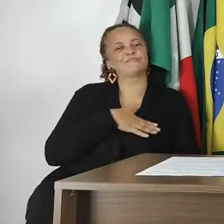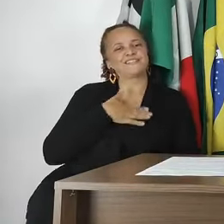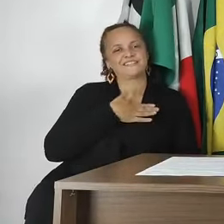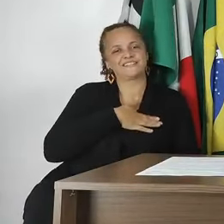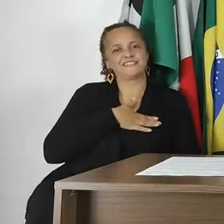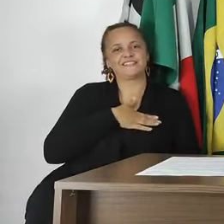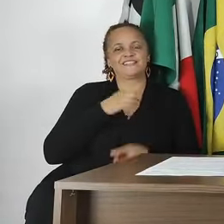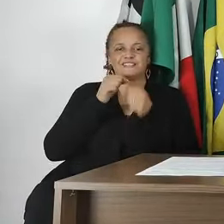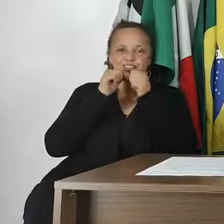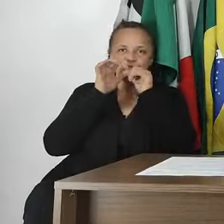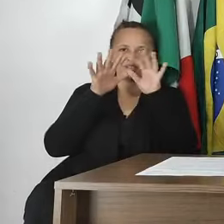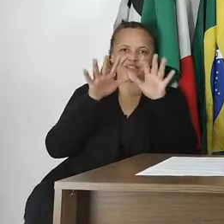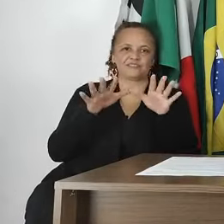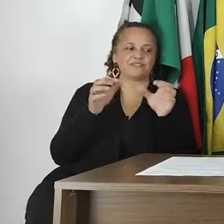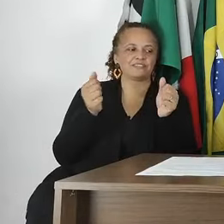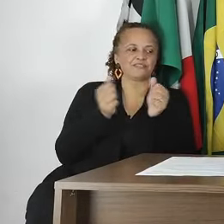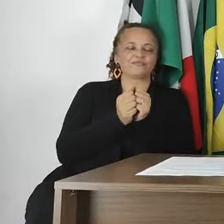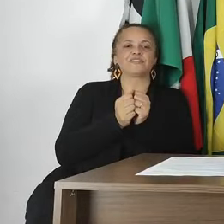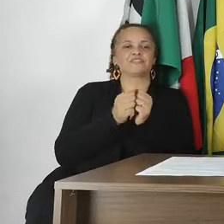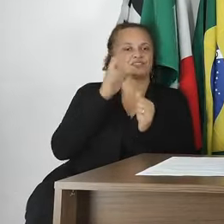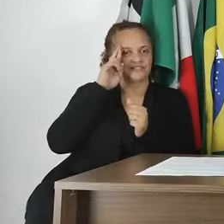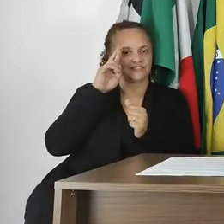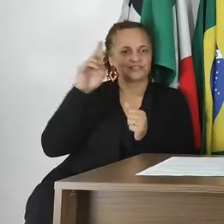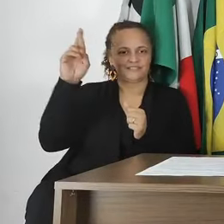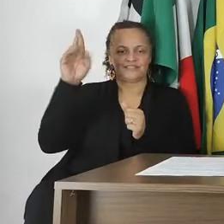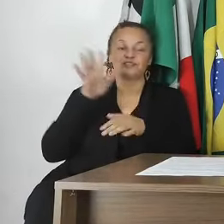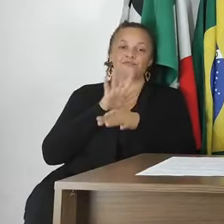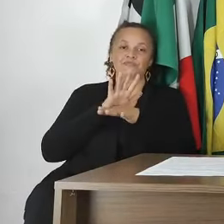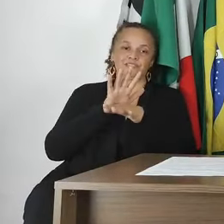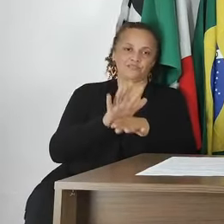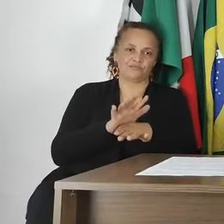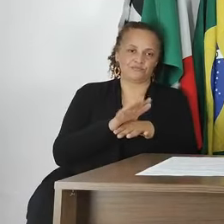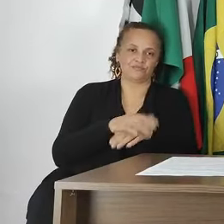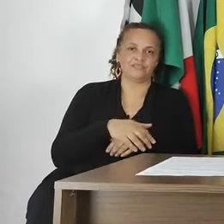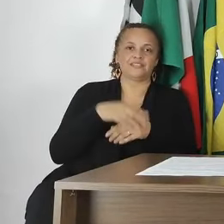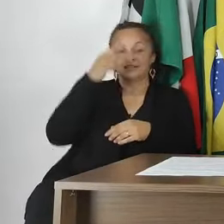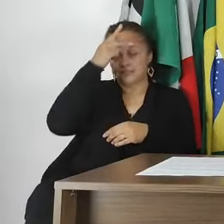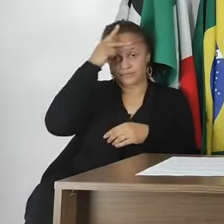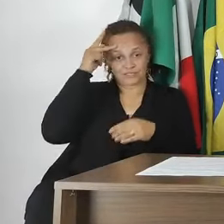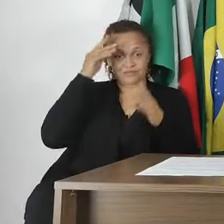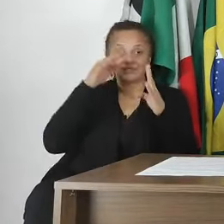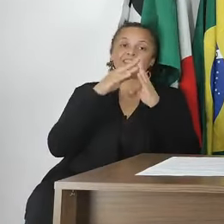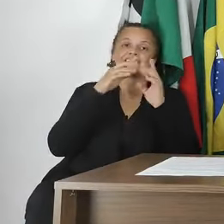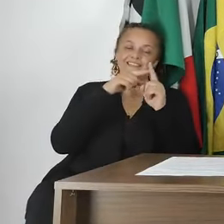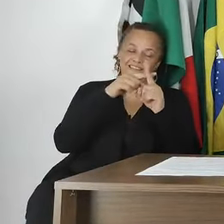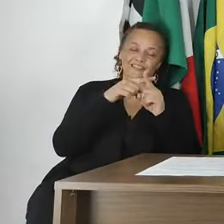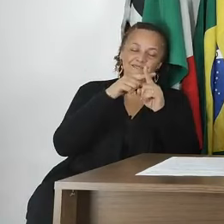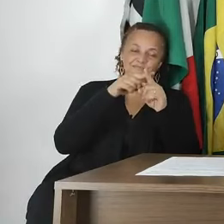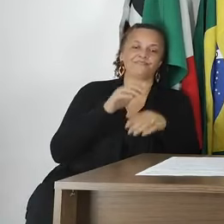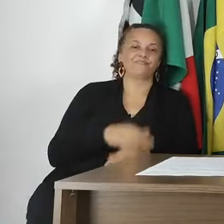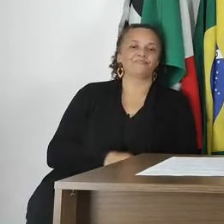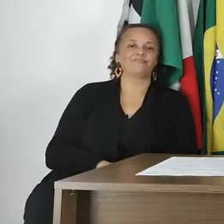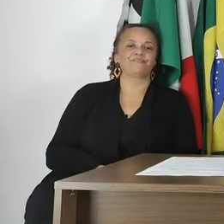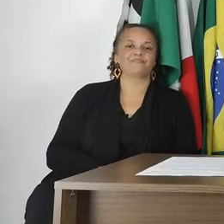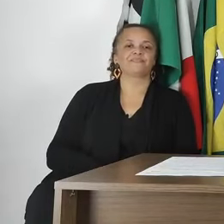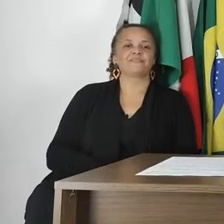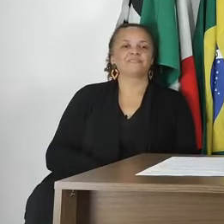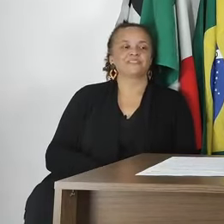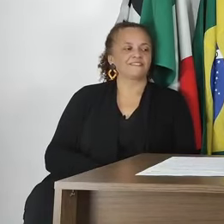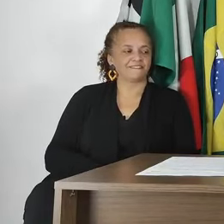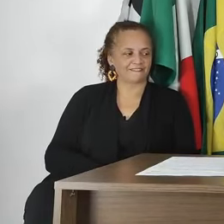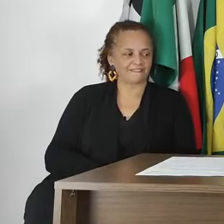estar abençoando eles com a ajuda do Senhor, com a ajuda dos membros da igreja, com a ajuda das pessoas, dos nossos